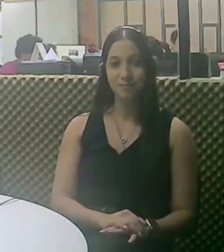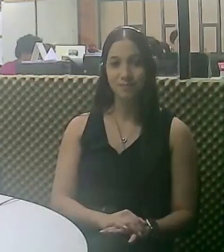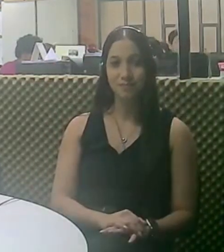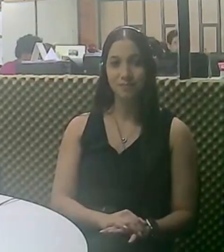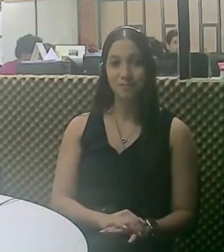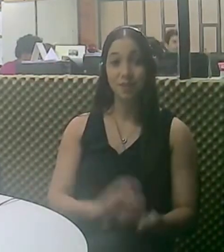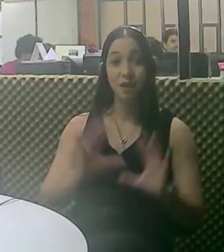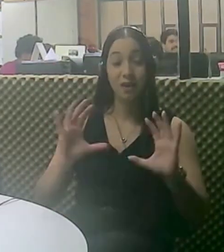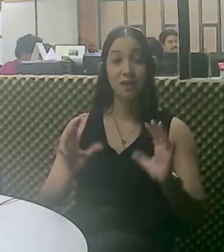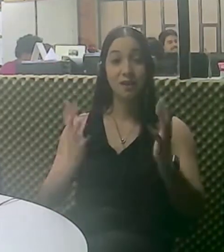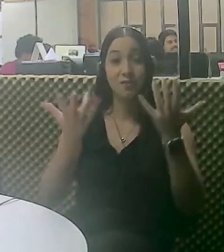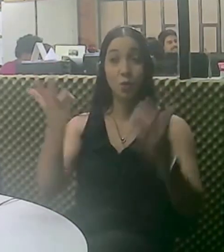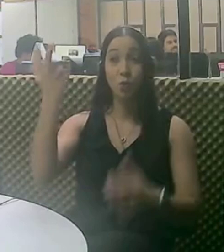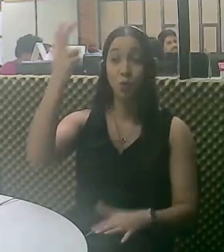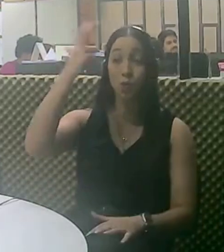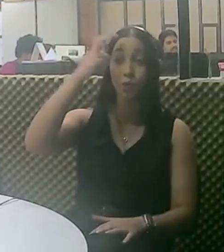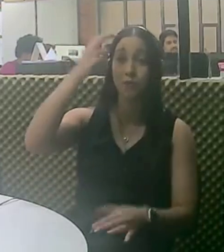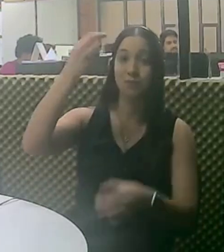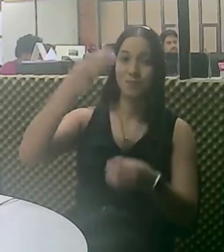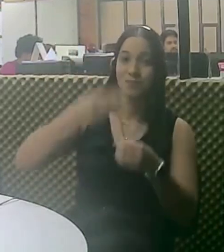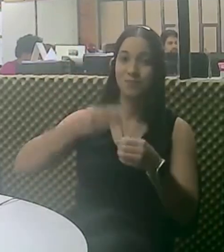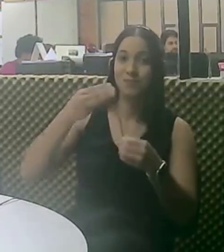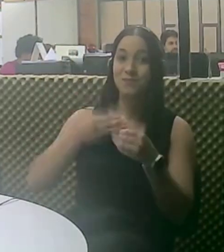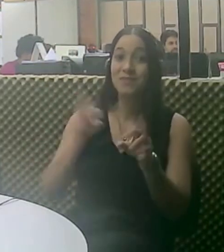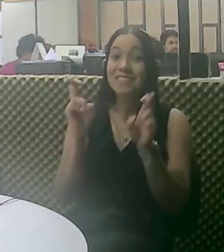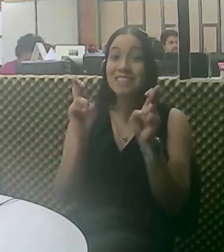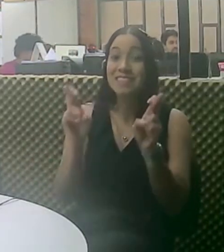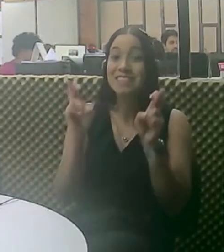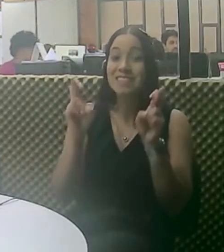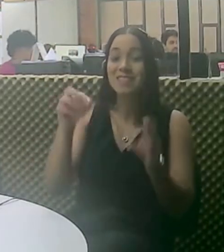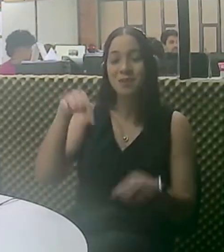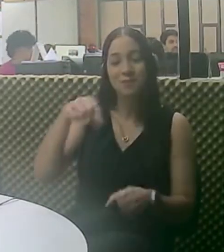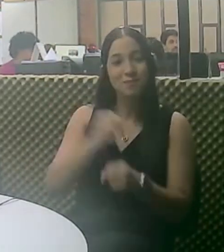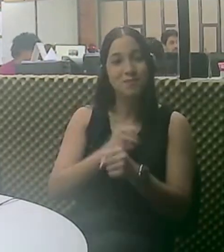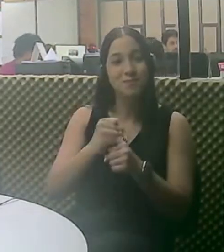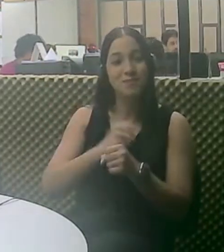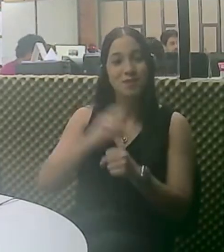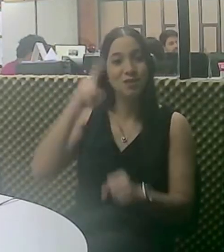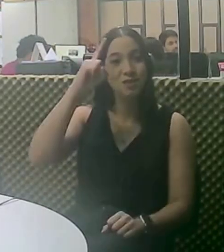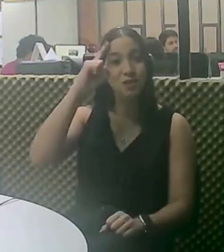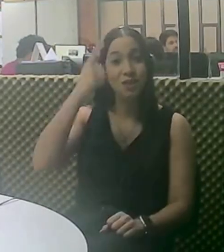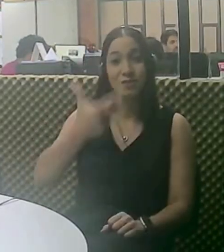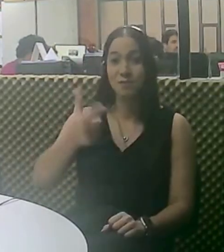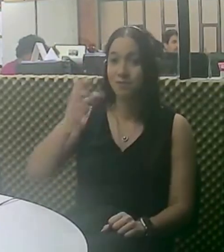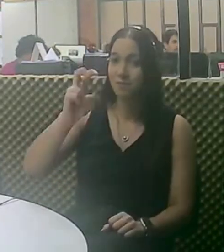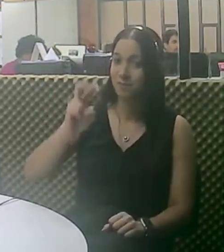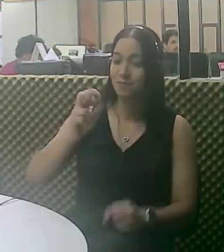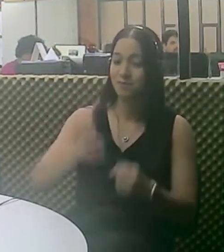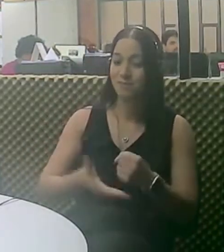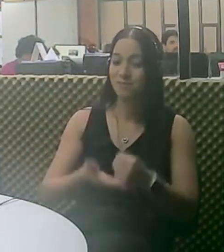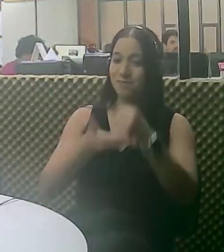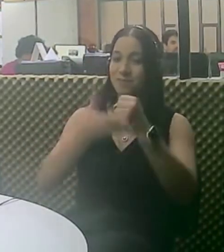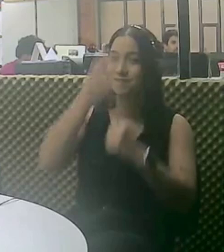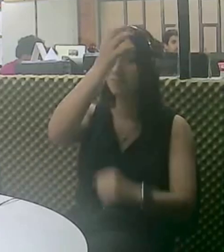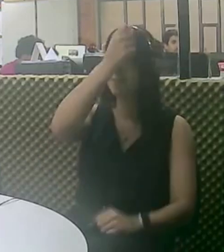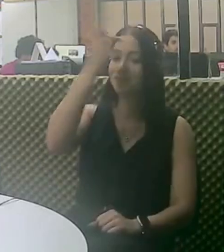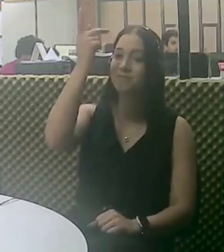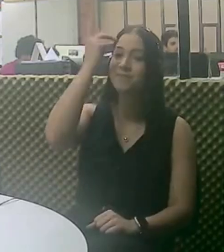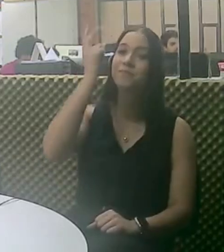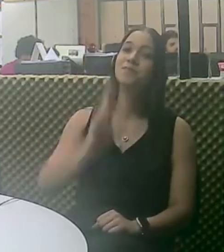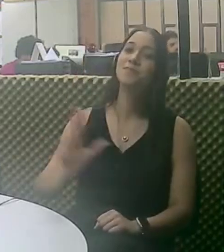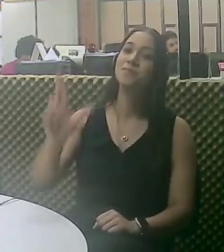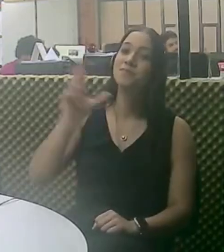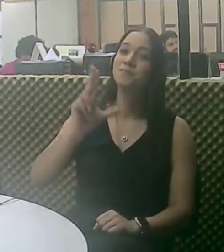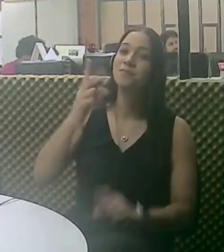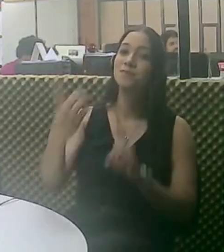Um dos eventos culturais do município mais esperados do ano acontece no próximo dia 25, com apoio da Prefeitura de Uberlândia.